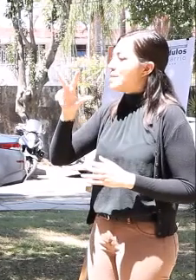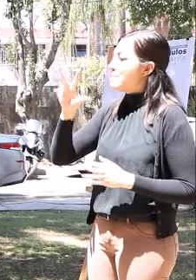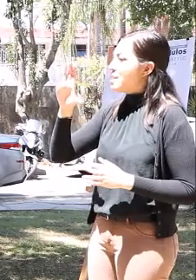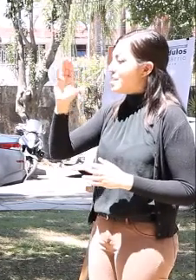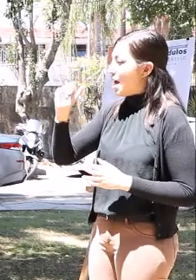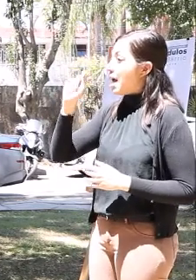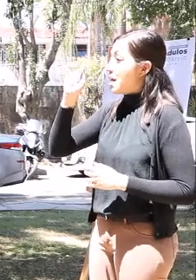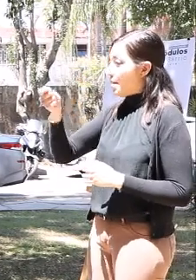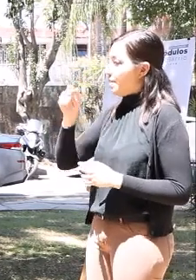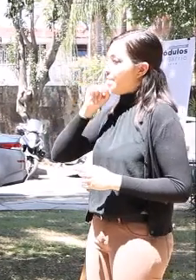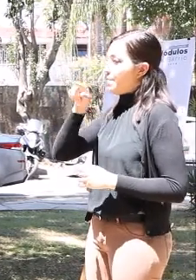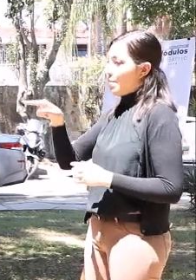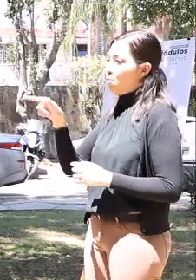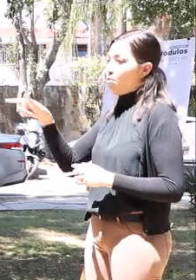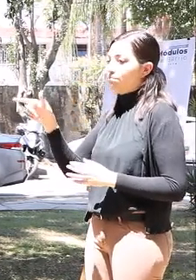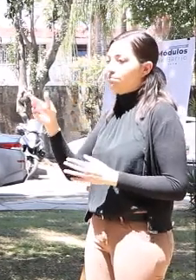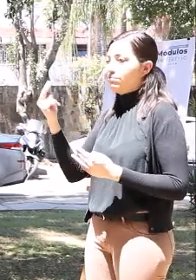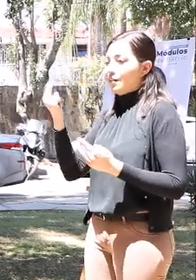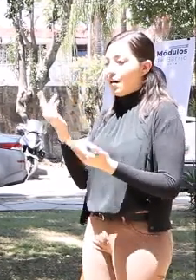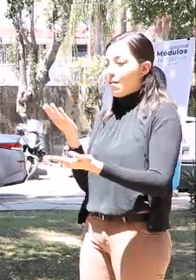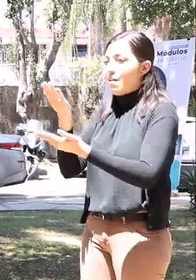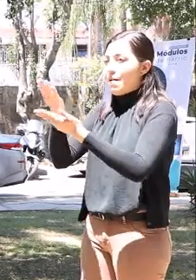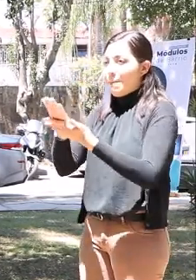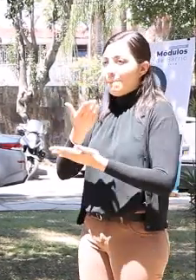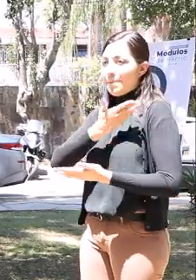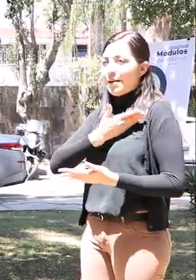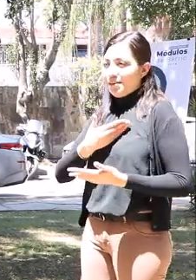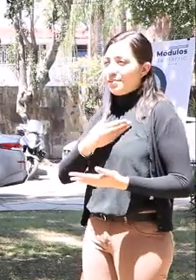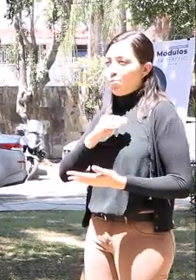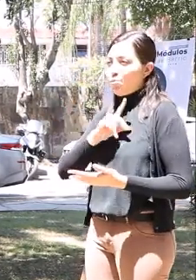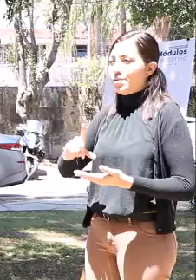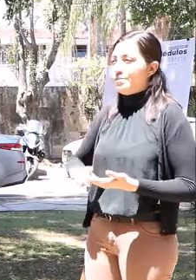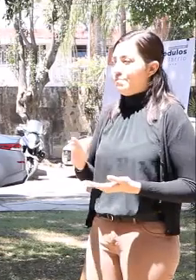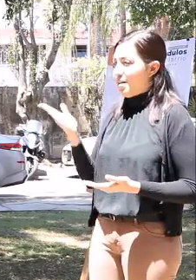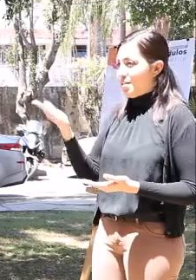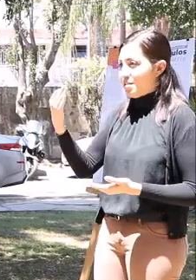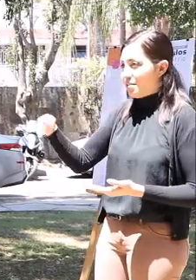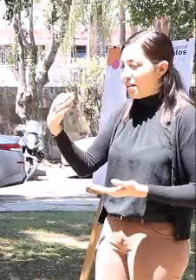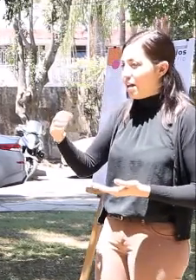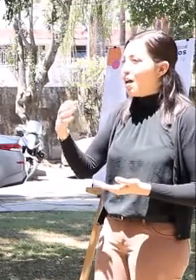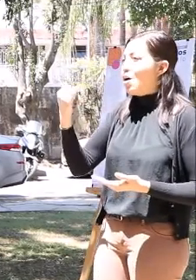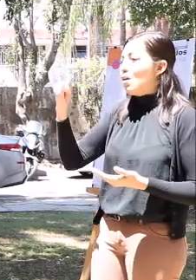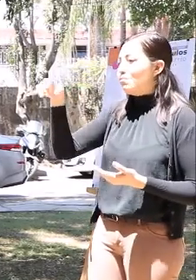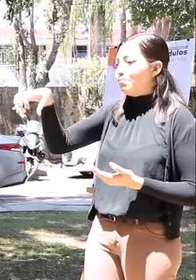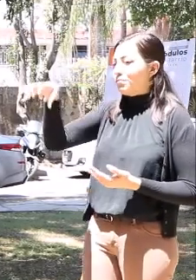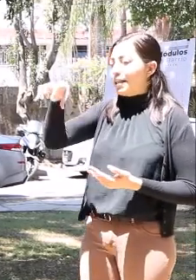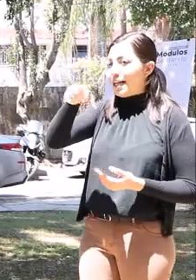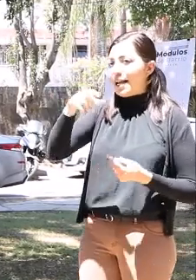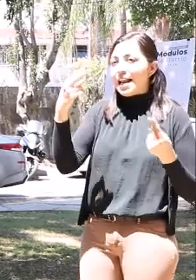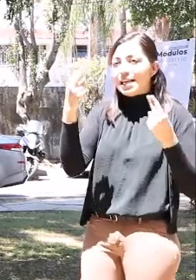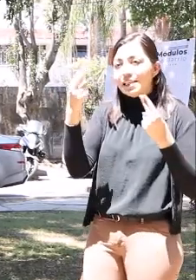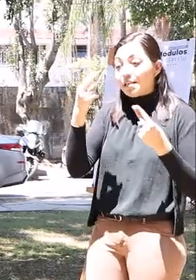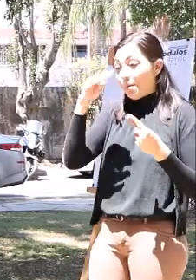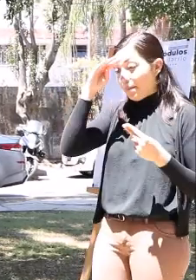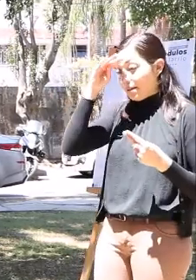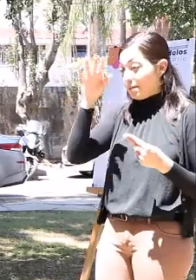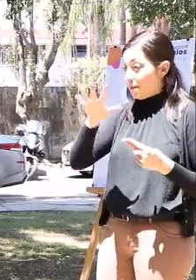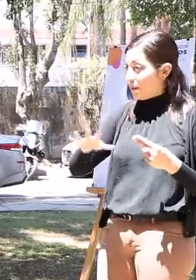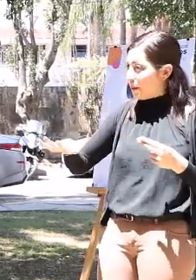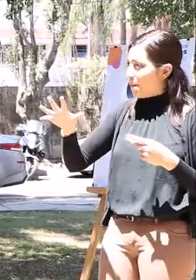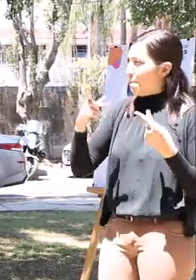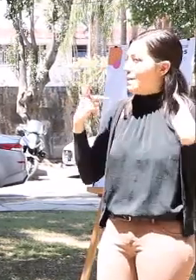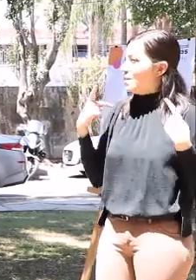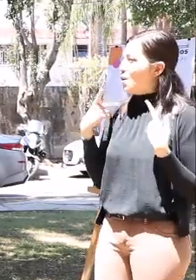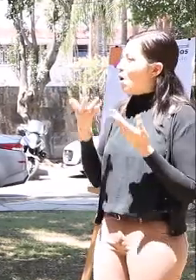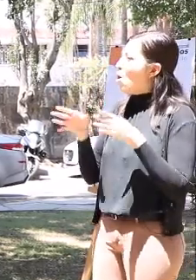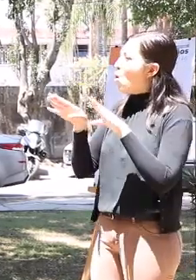el presidente municipal interino, y que hoy, junto con la Dirección de Justicia Cívica, con las unidades de mediación, buscamos que los ciudadanos comprendan de qué